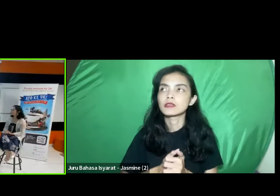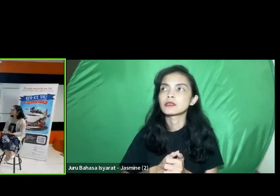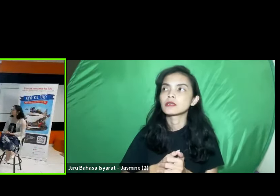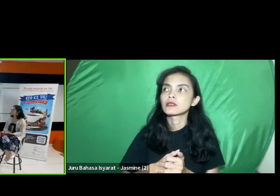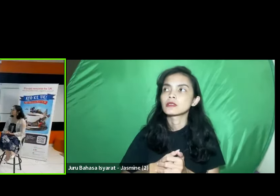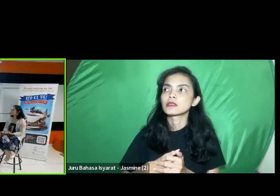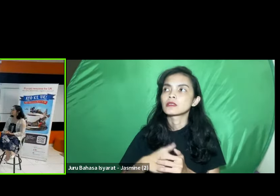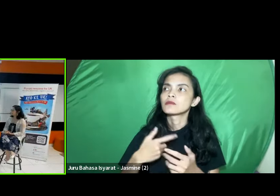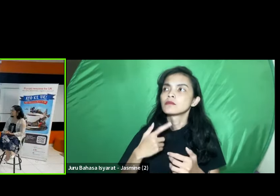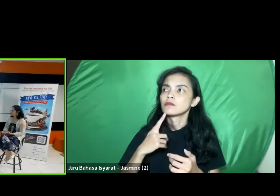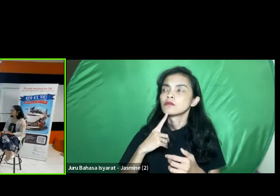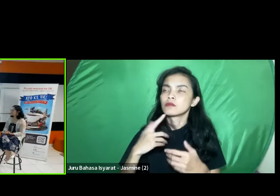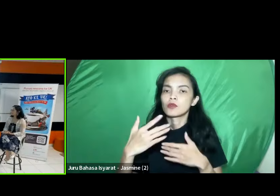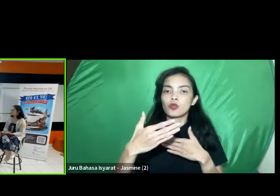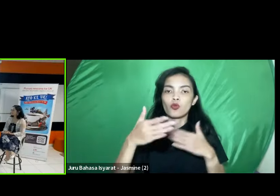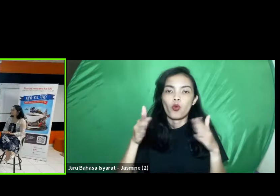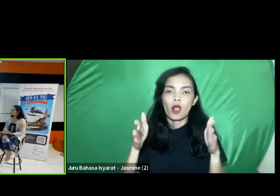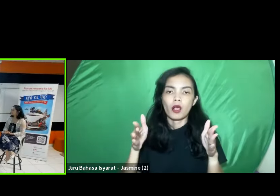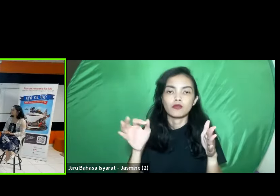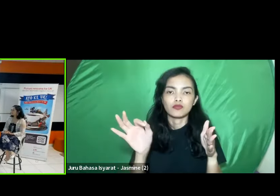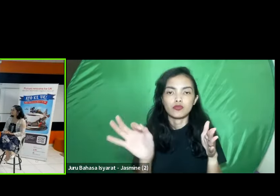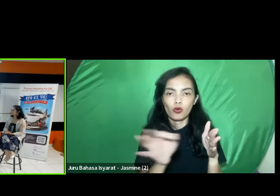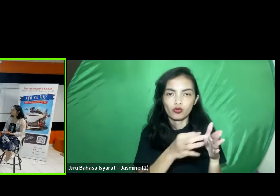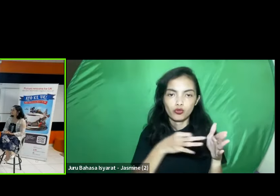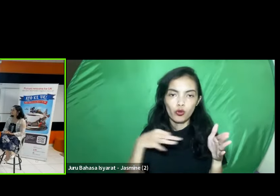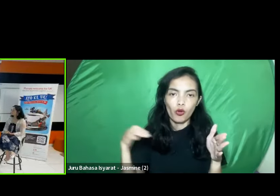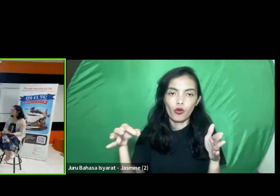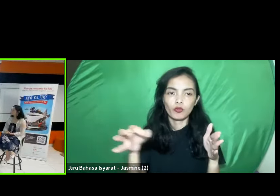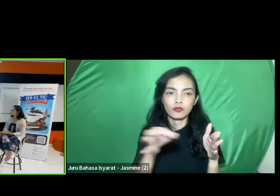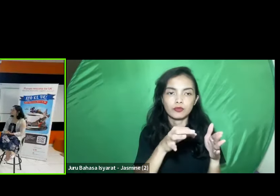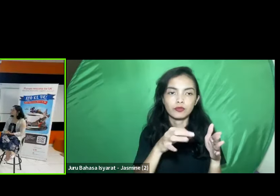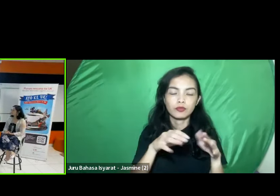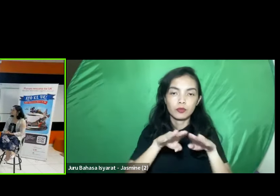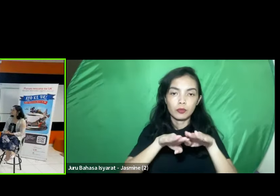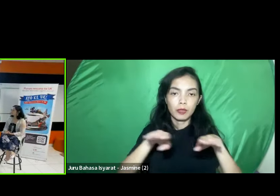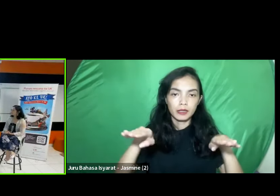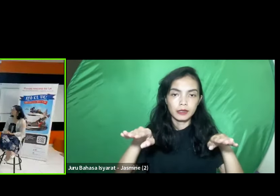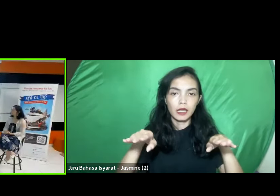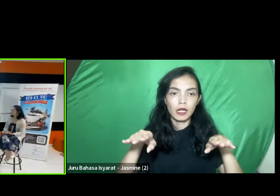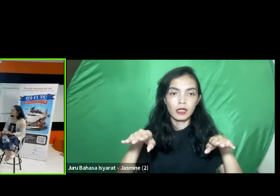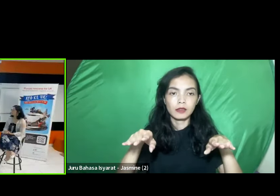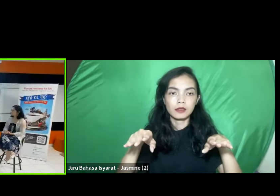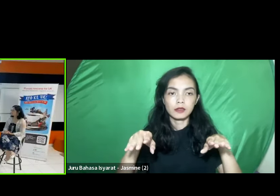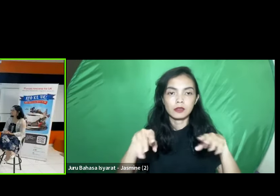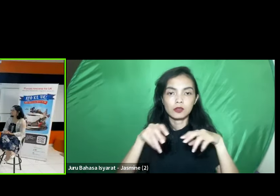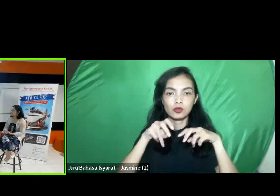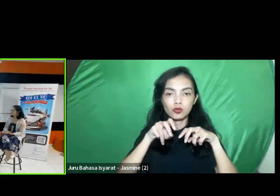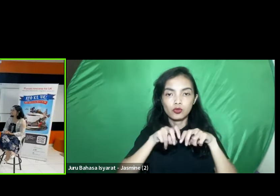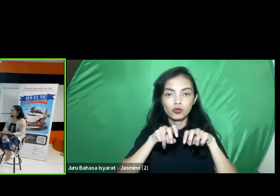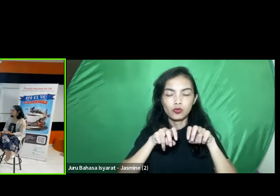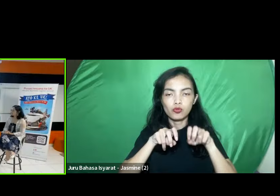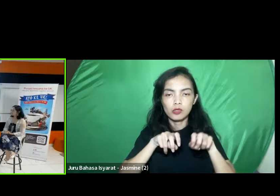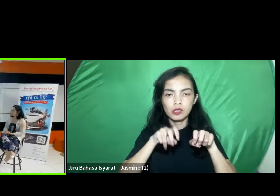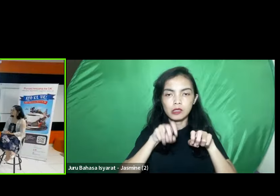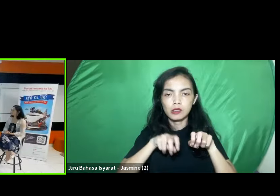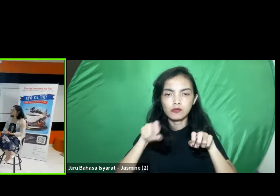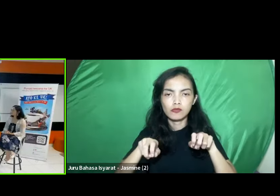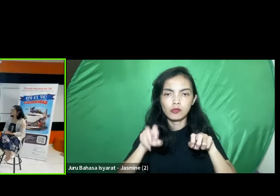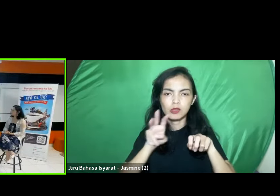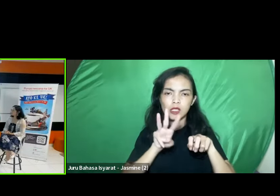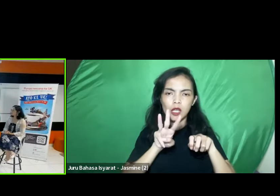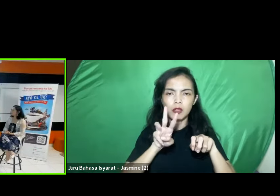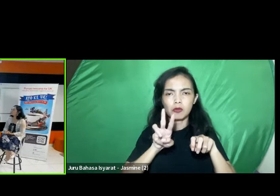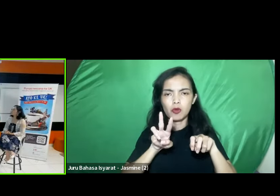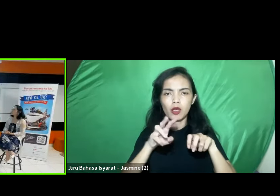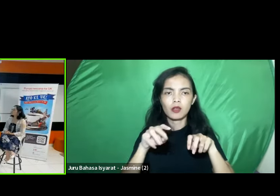itu ruangan kosong ee cuma ada meja ee kursi Mungkin dua apa tiga ya lalu kursi